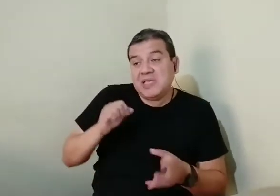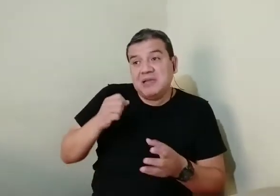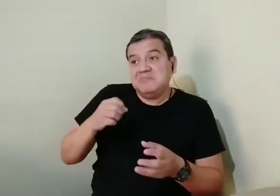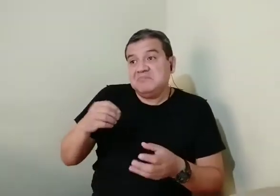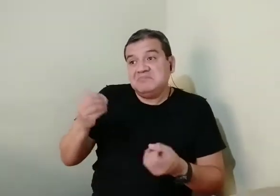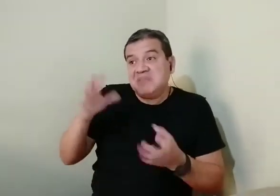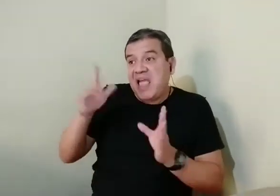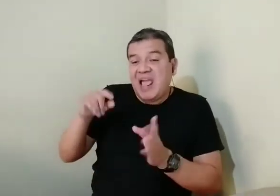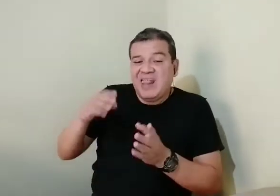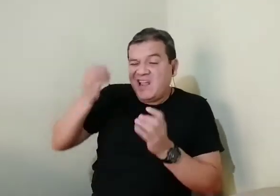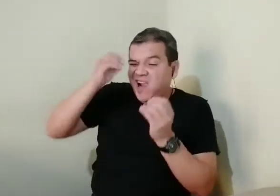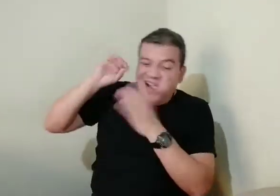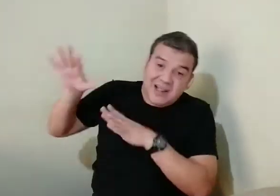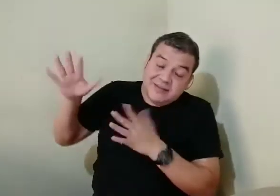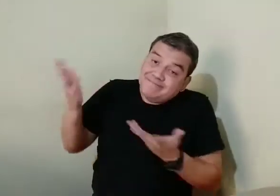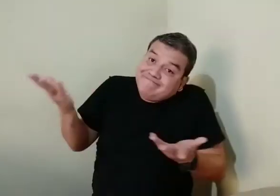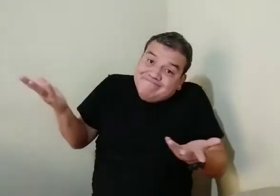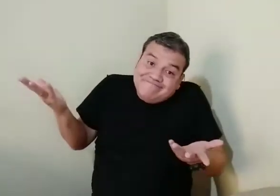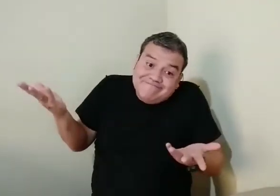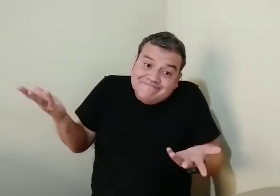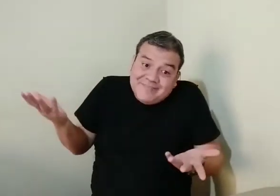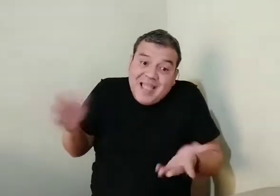La niñez de Jesús.